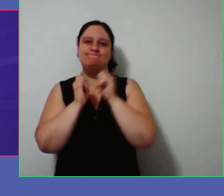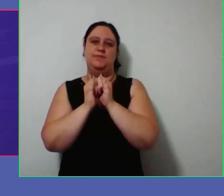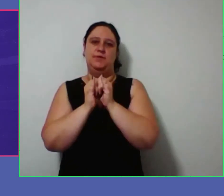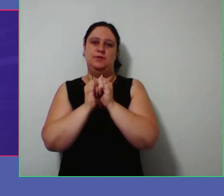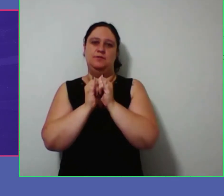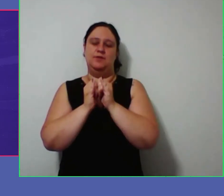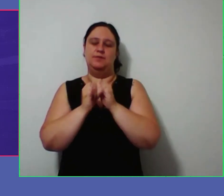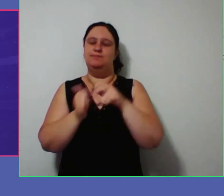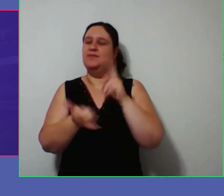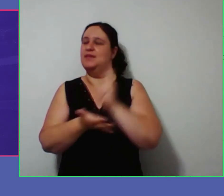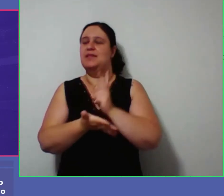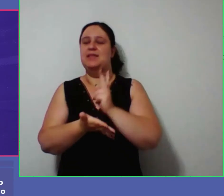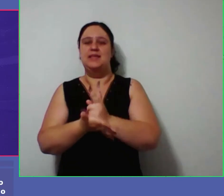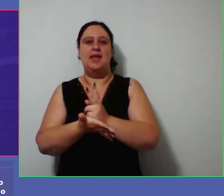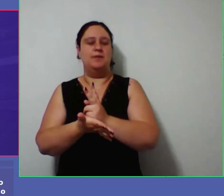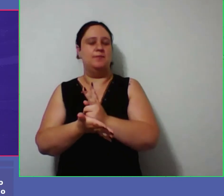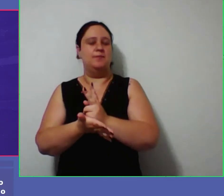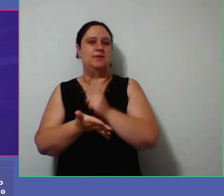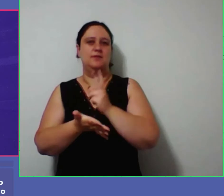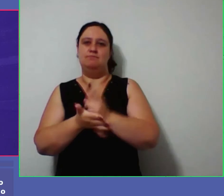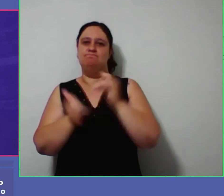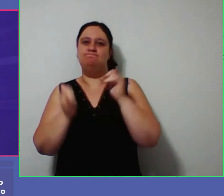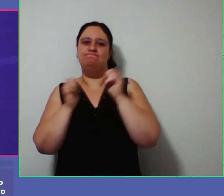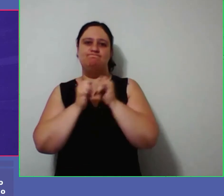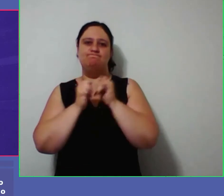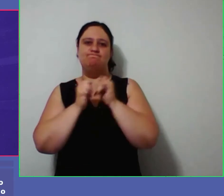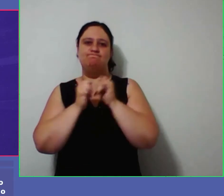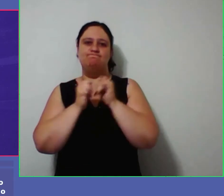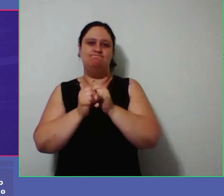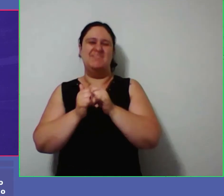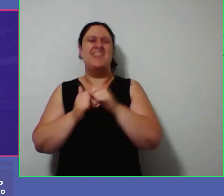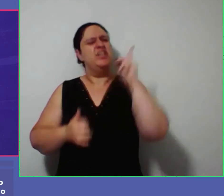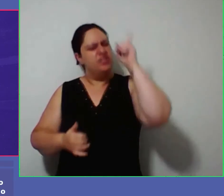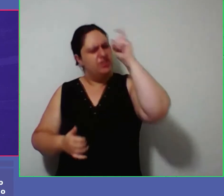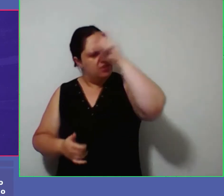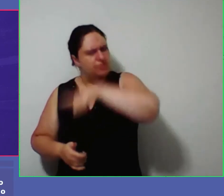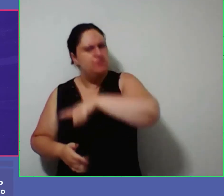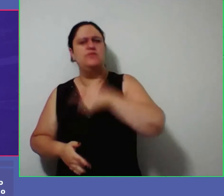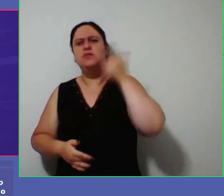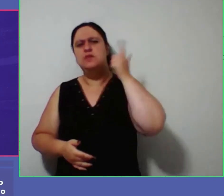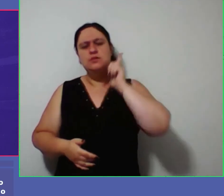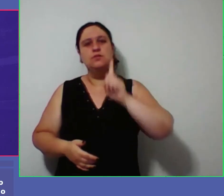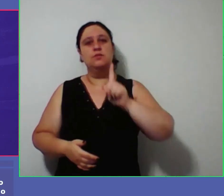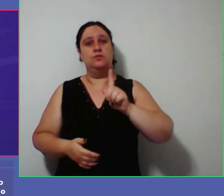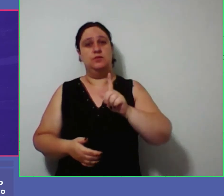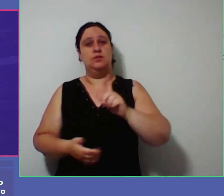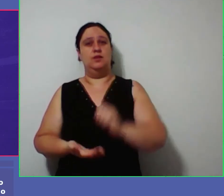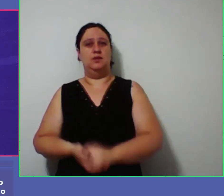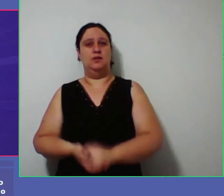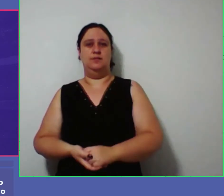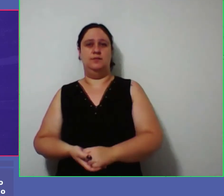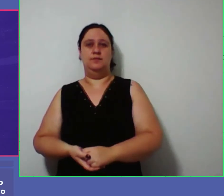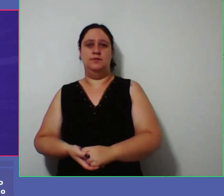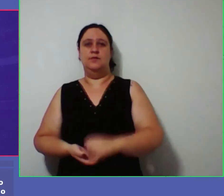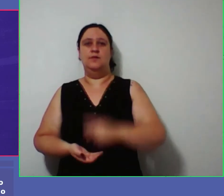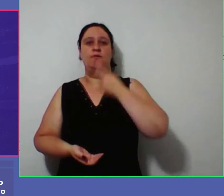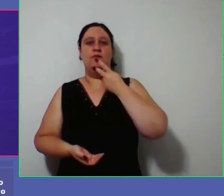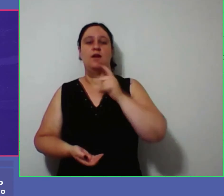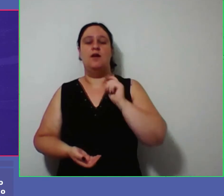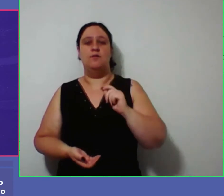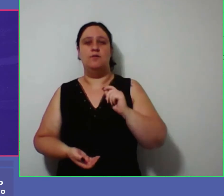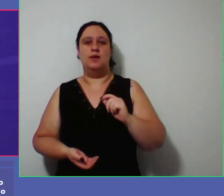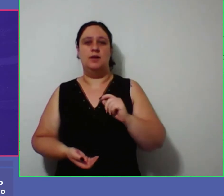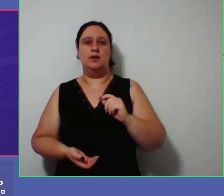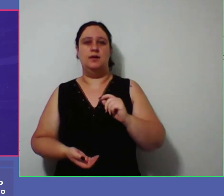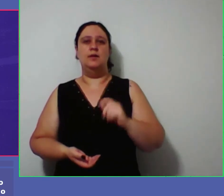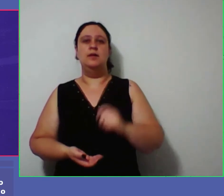irmãos, é qualidade tão difícil, tão difícil. Eu vou dizer para vocês, na verdade, quem está